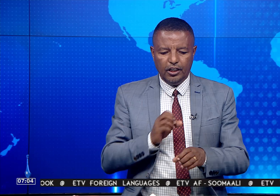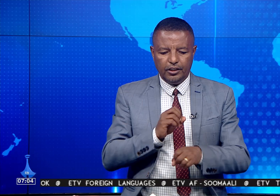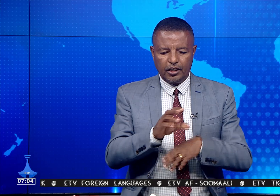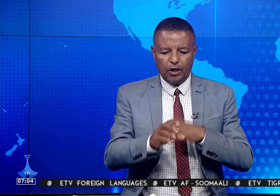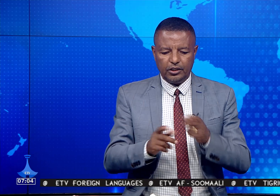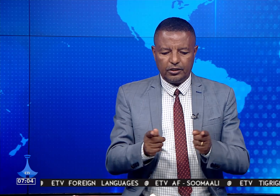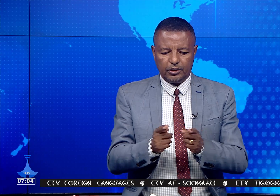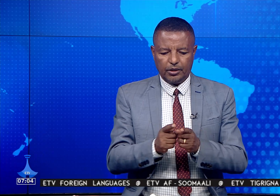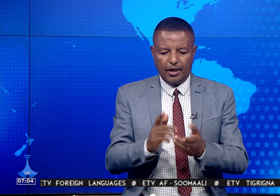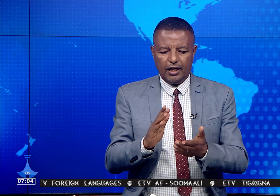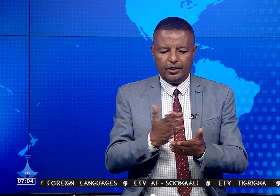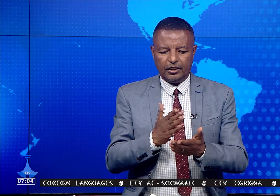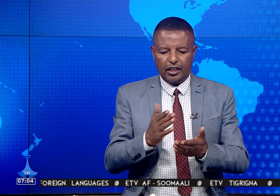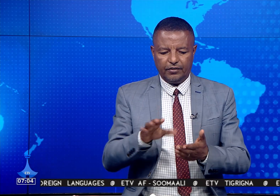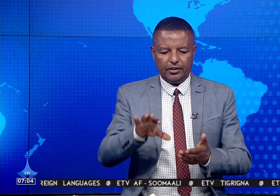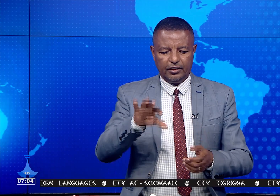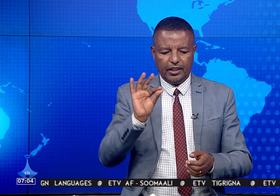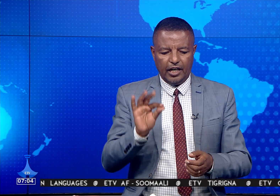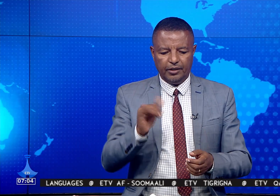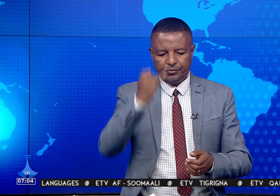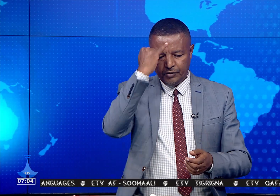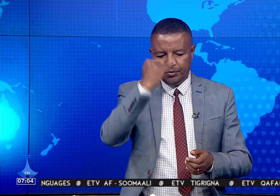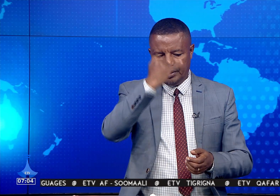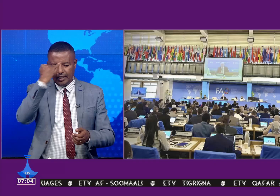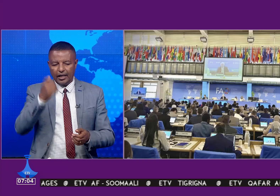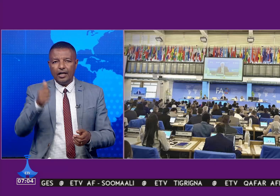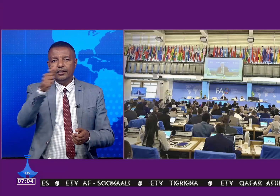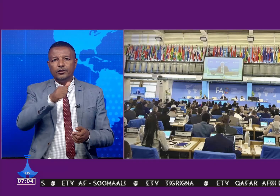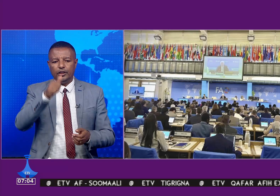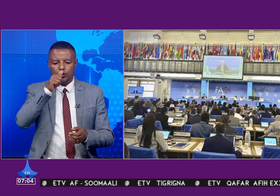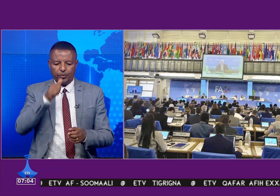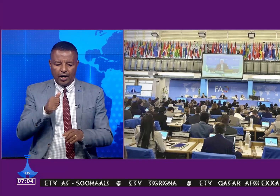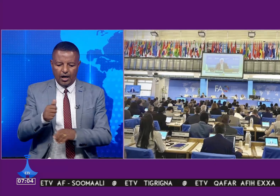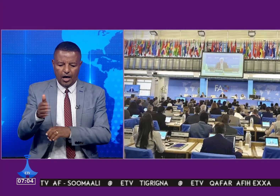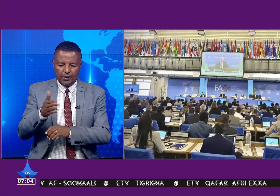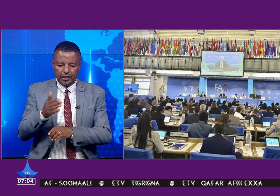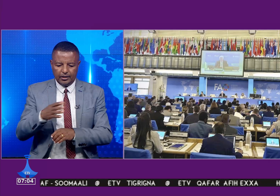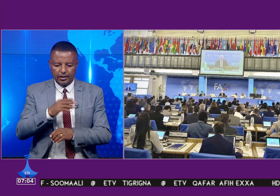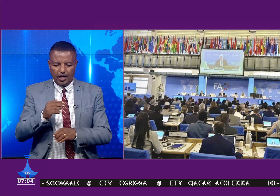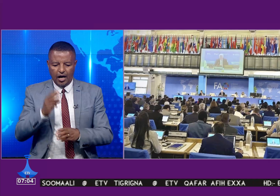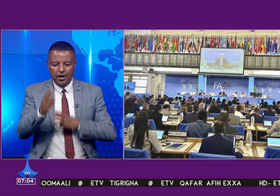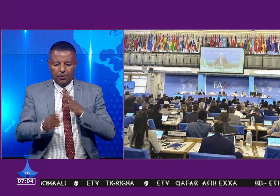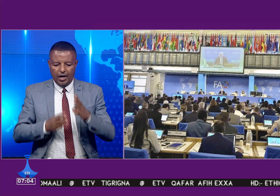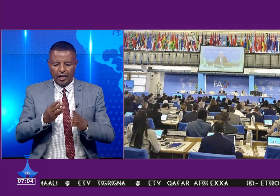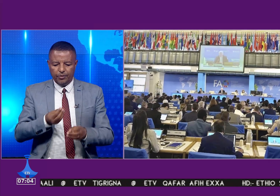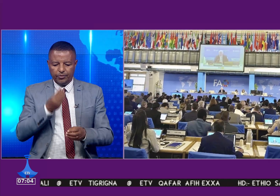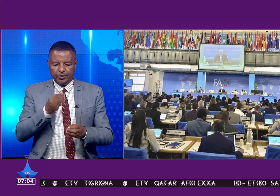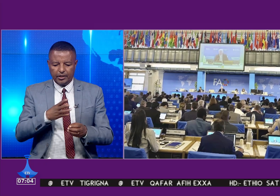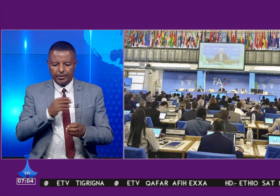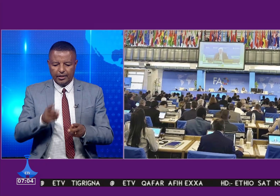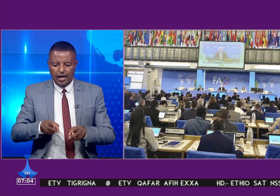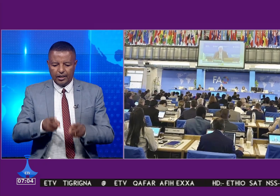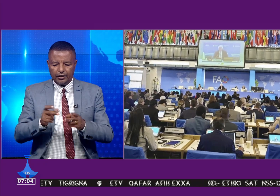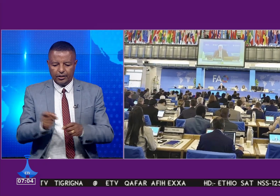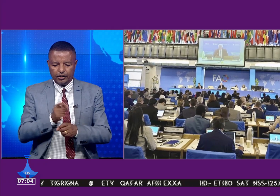ድርጅት የካውንስል ስብሰባ እየተሳተፈች ይገኛል። በጣሊያን የኢትዮጵያ አምባሳደር እና በዓለም